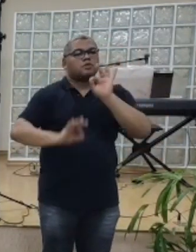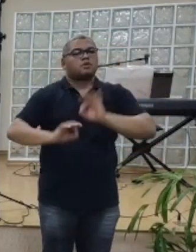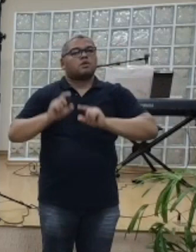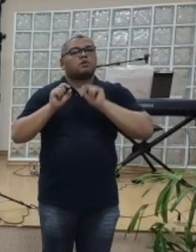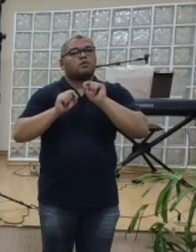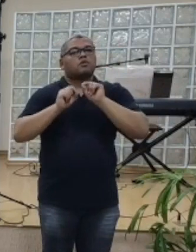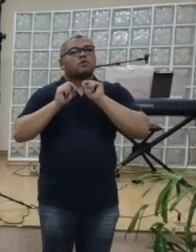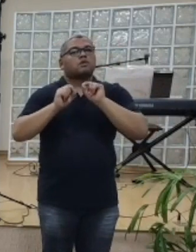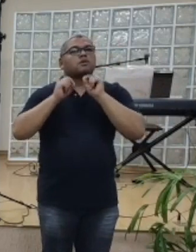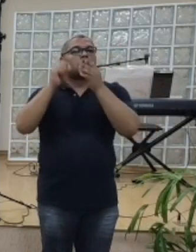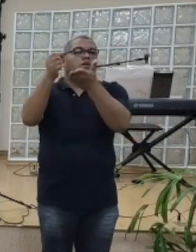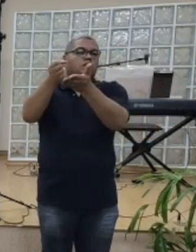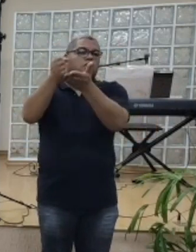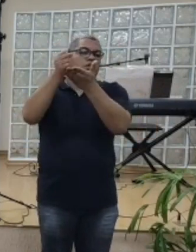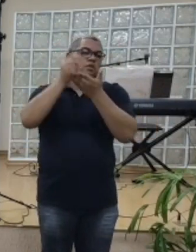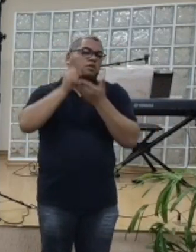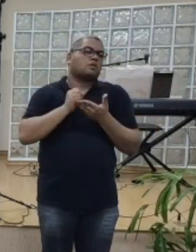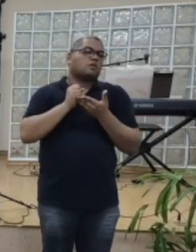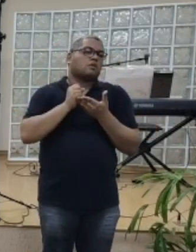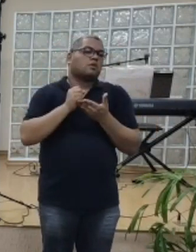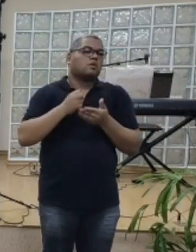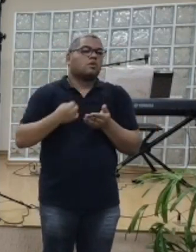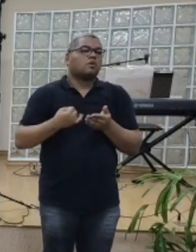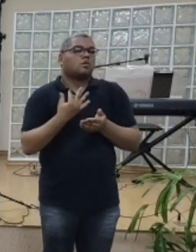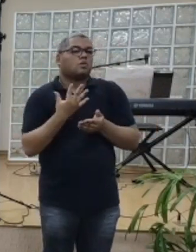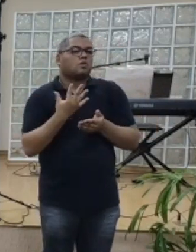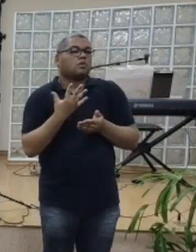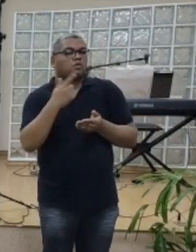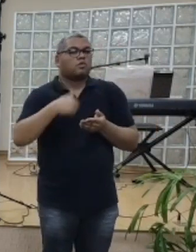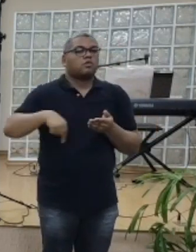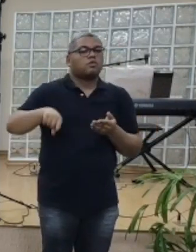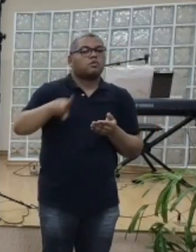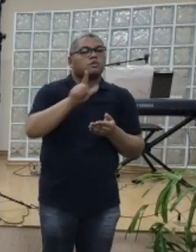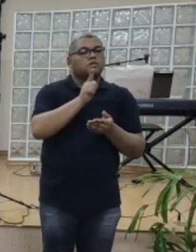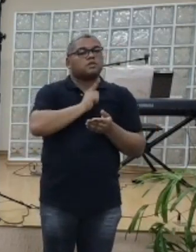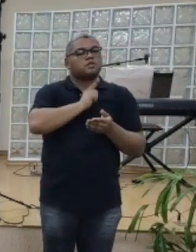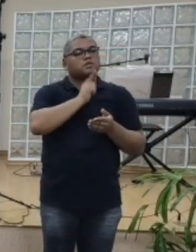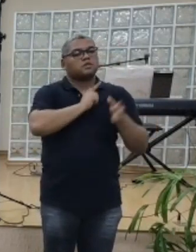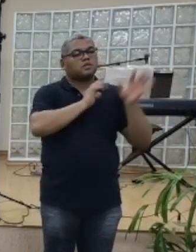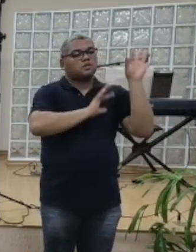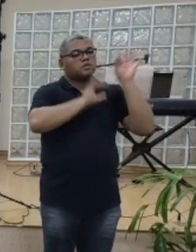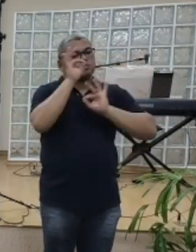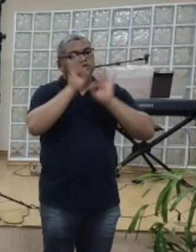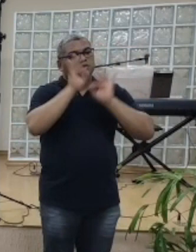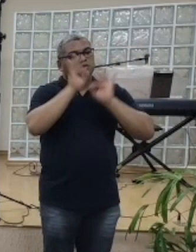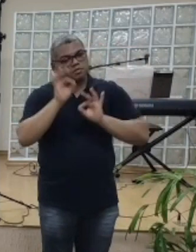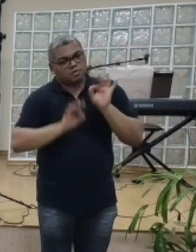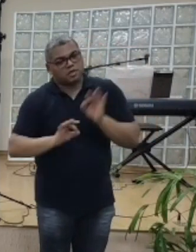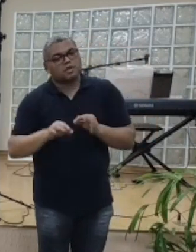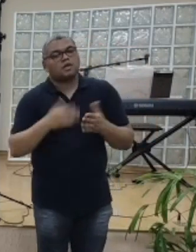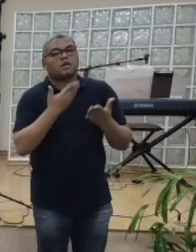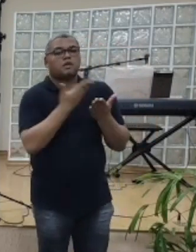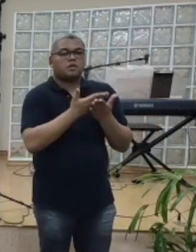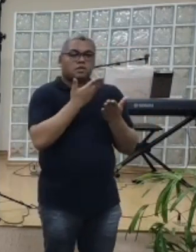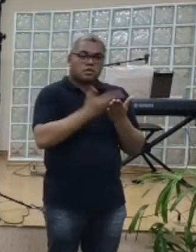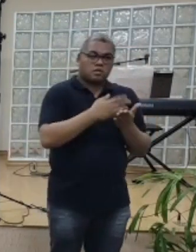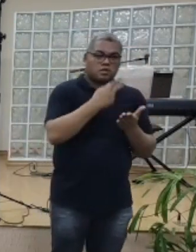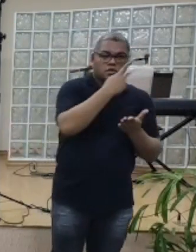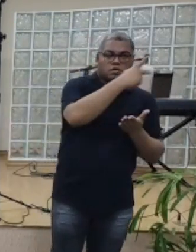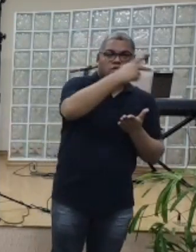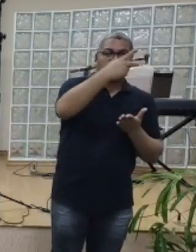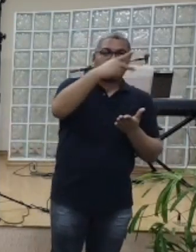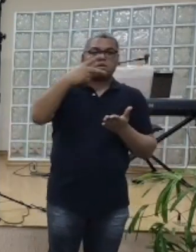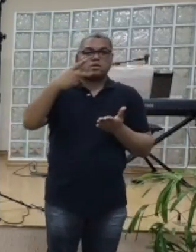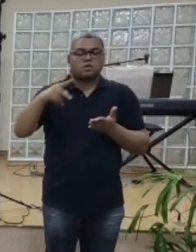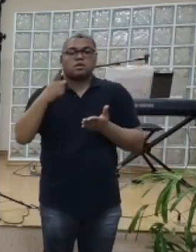trazido? O quanto vocês têm se preparado nas suas lições para que as